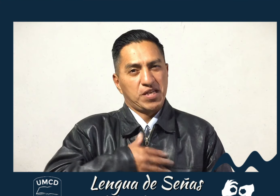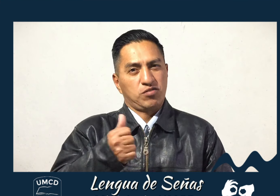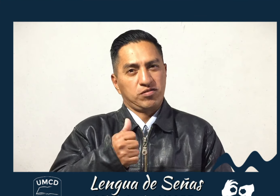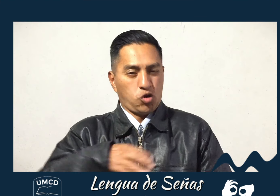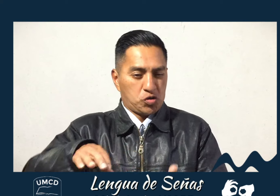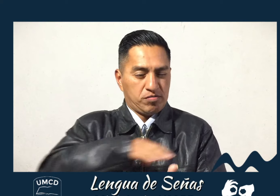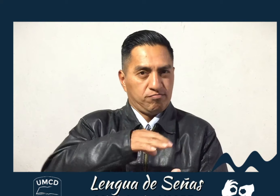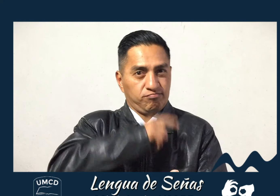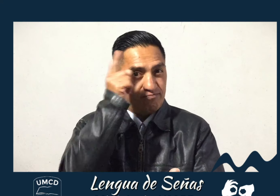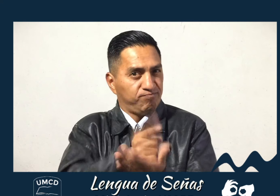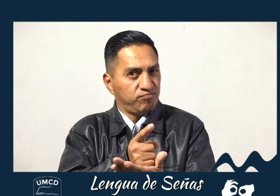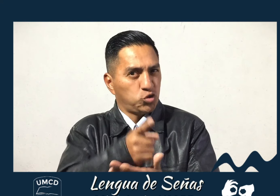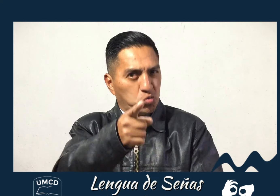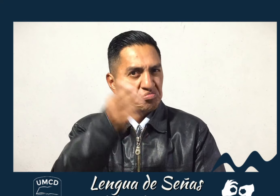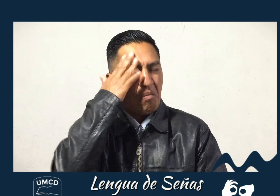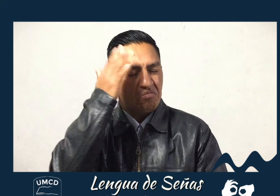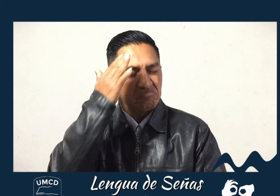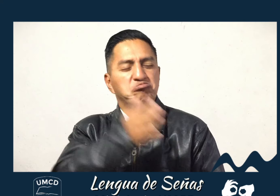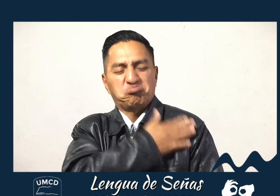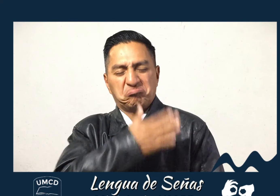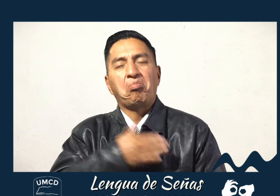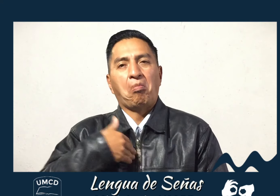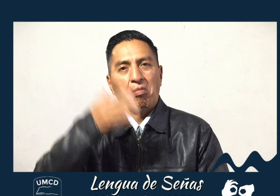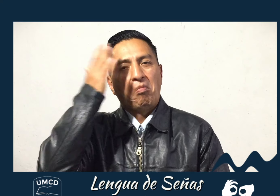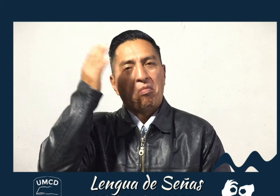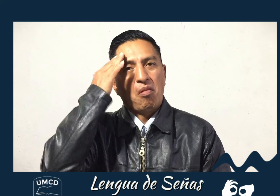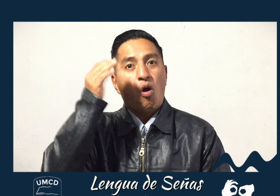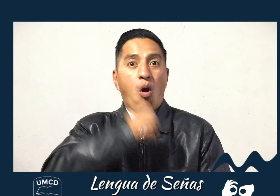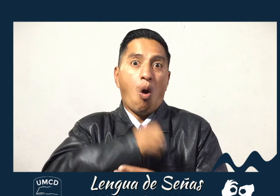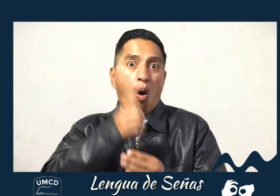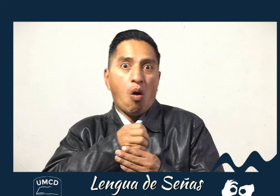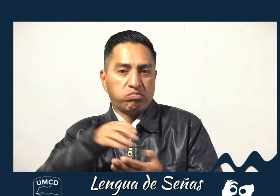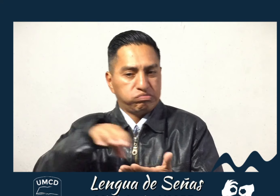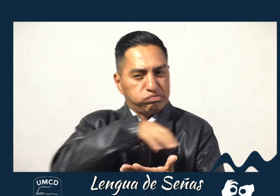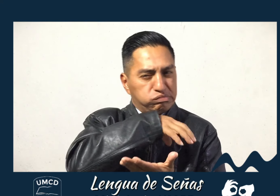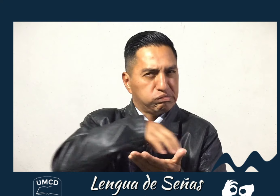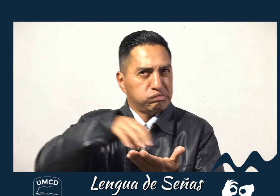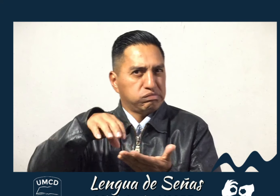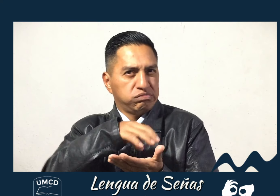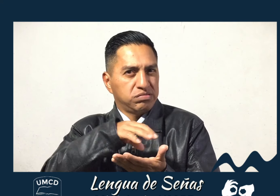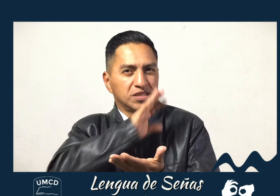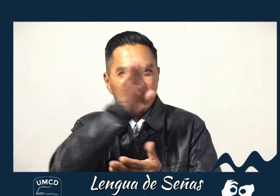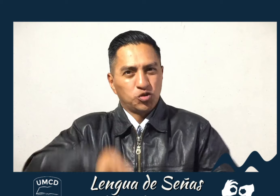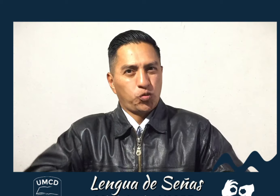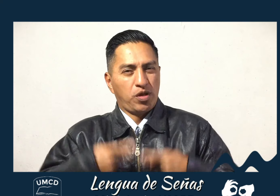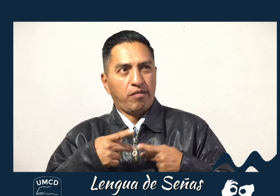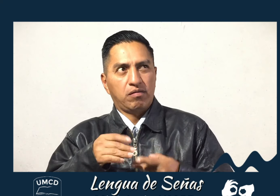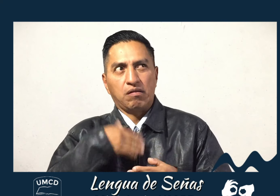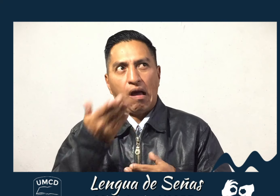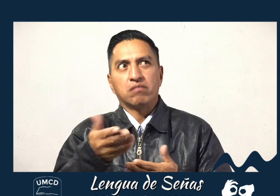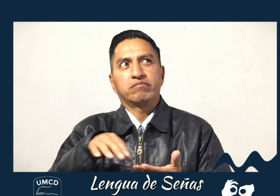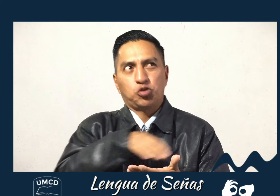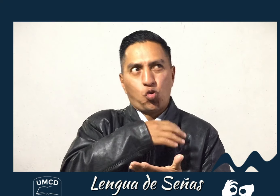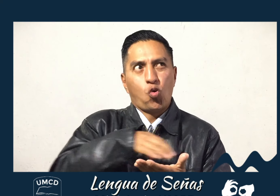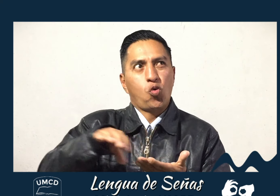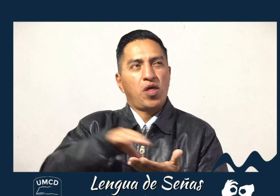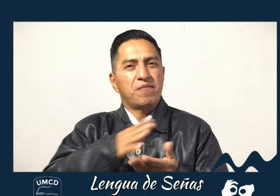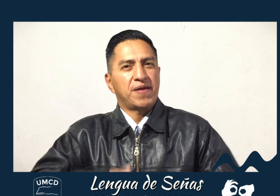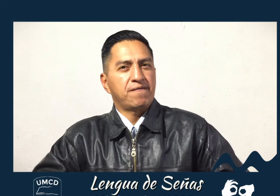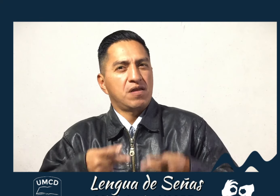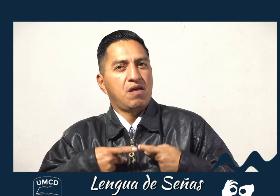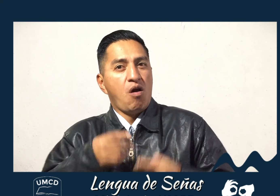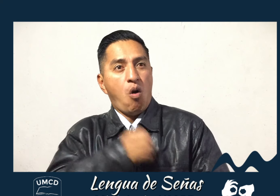¿Te consideras una persona segura o más bien de aquellas que dudan bastante ante las opciones de la vida?